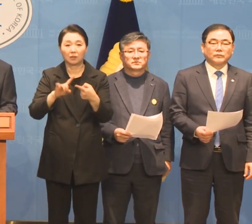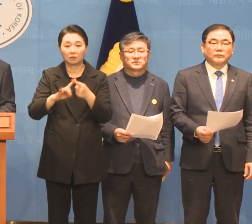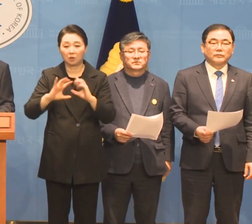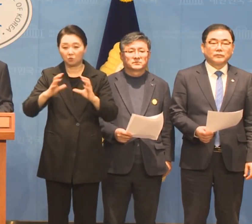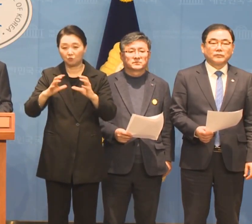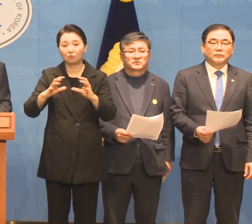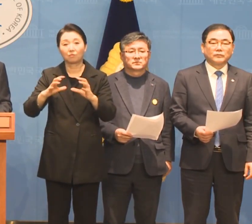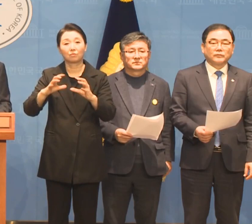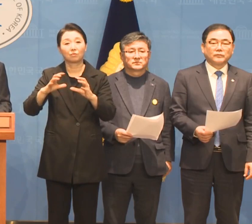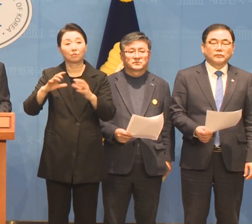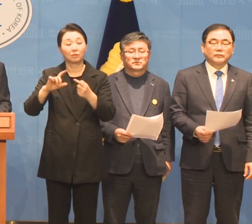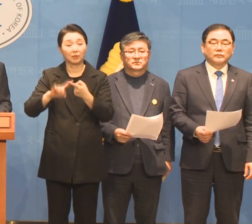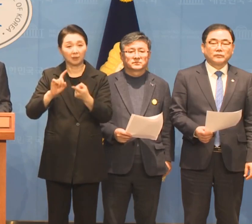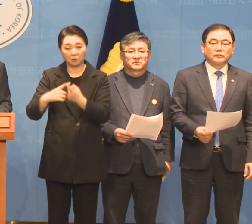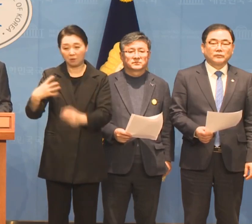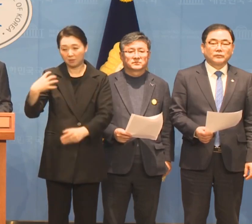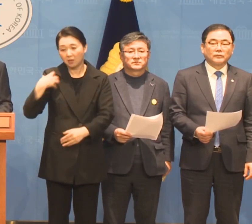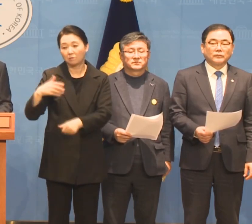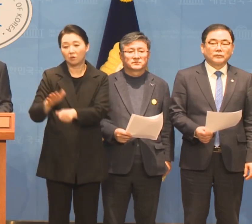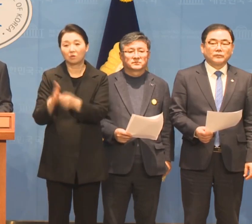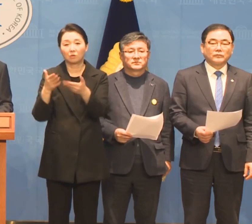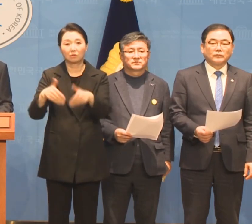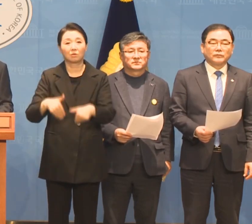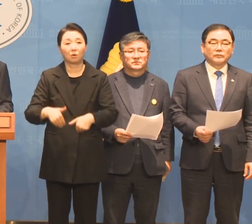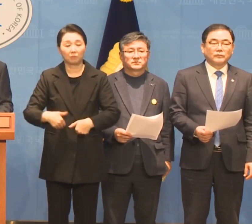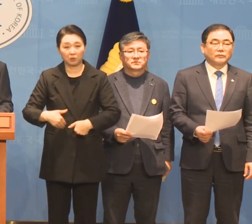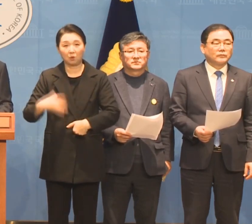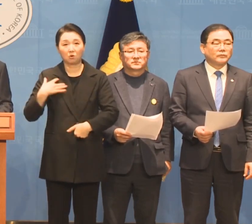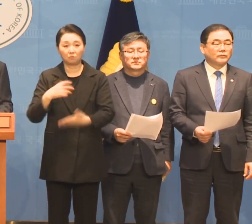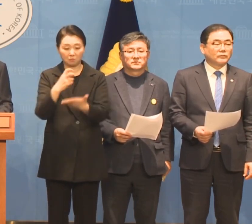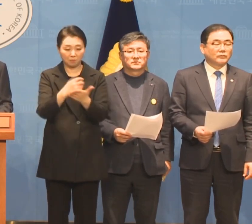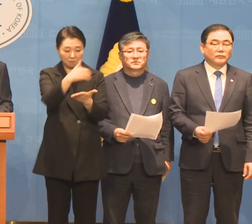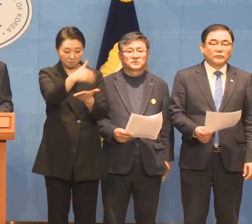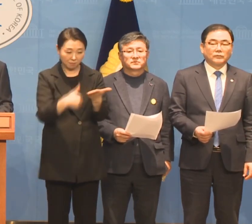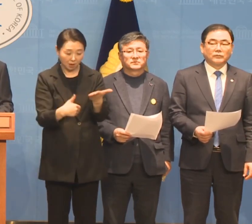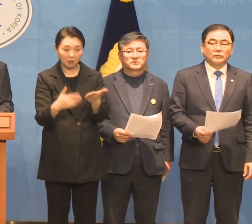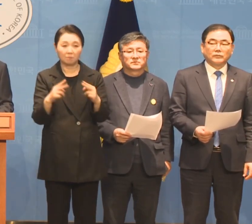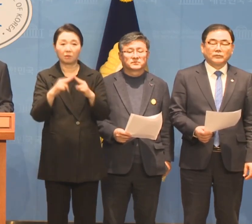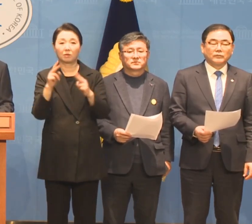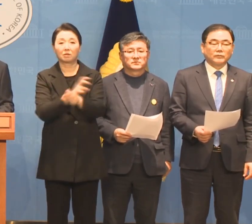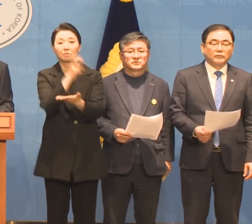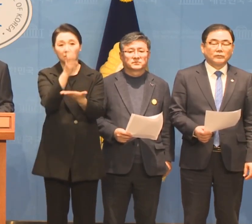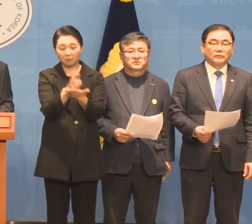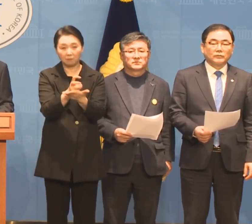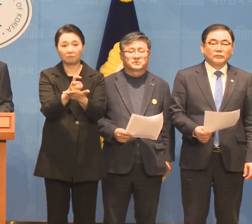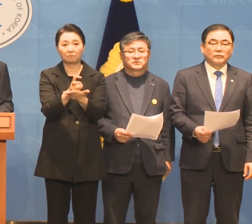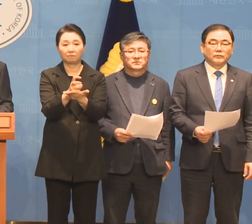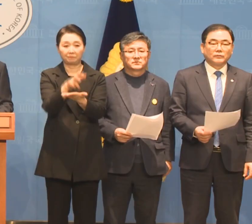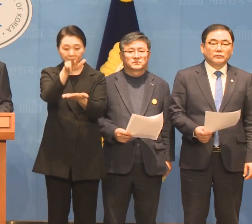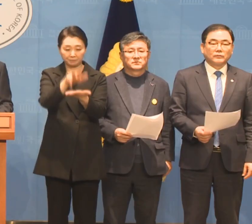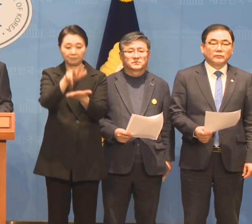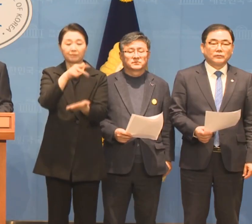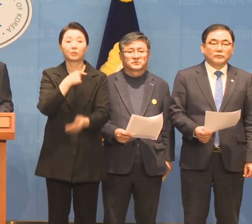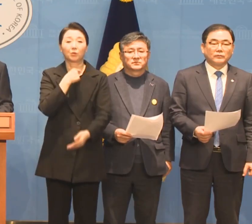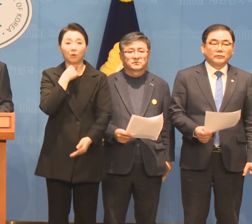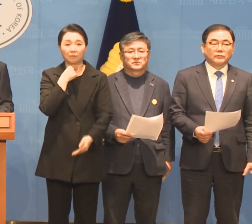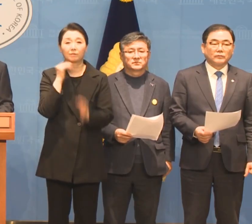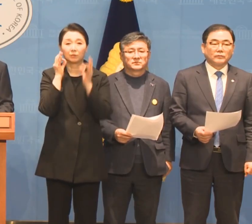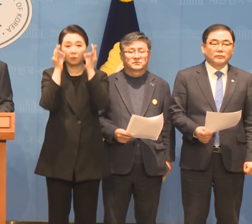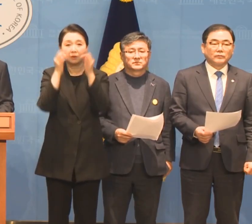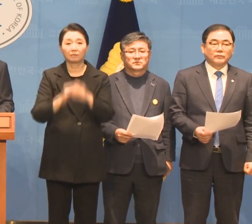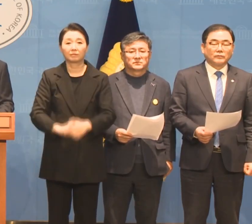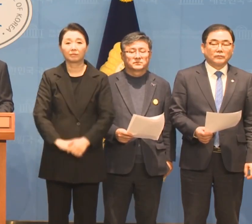국가가 책임지고 지원해야 하는 의무조항을 담는 우리가 반도체 특별법을 제정하려고 저희들이 노력하고